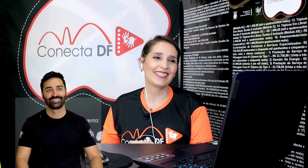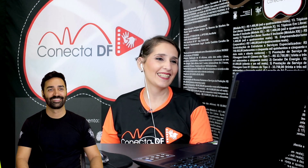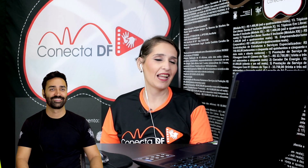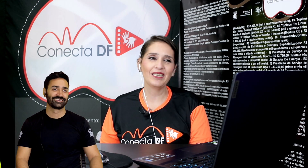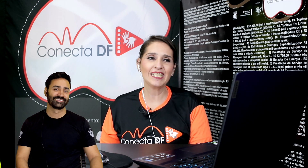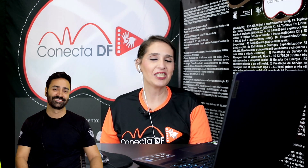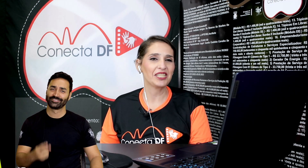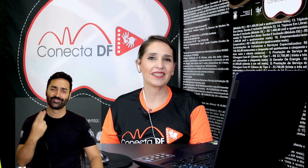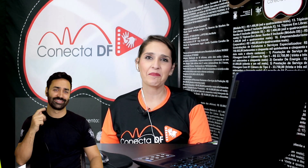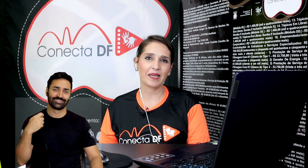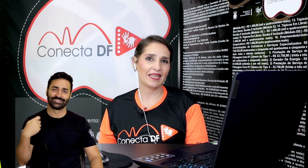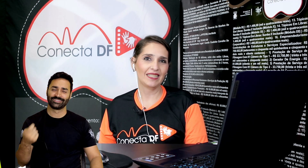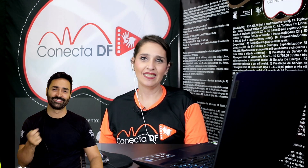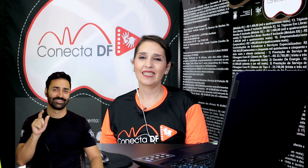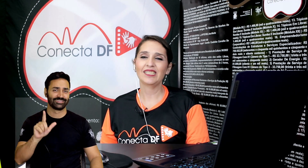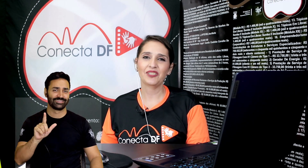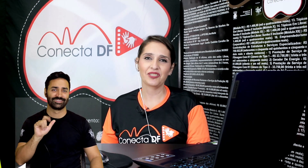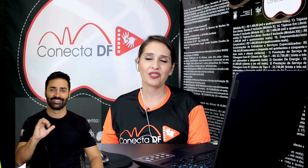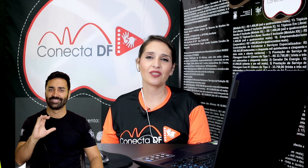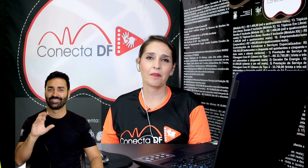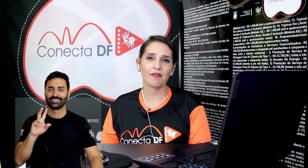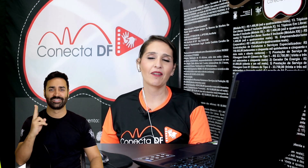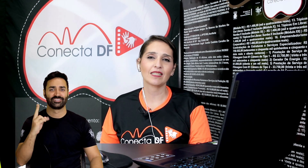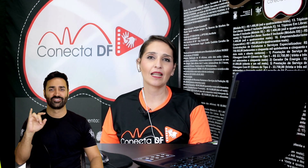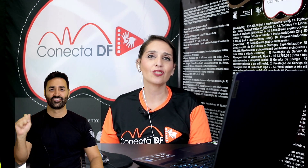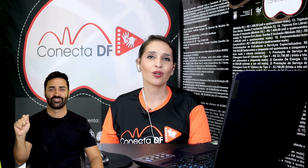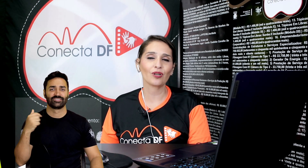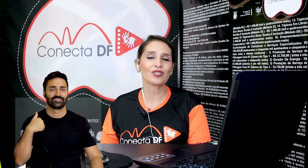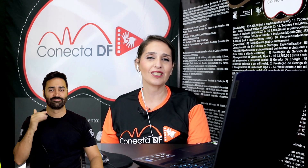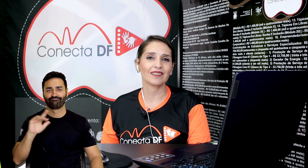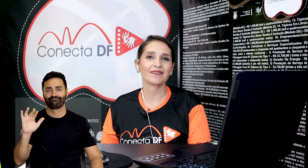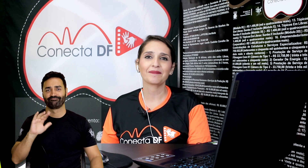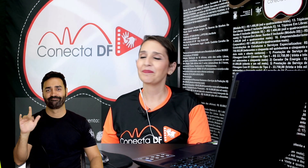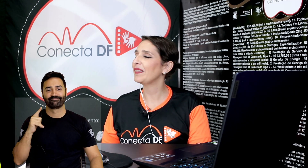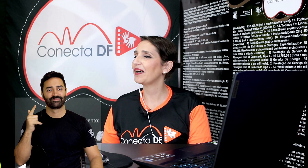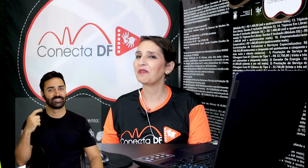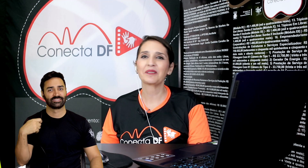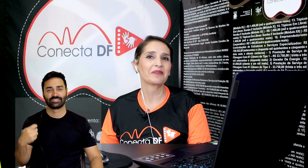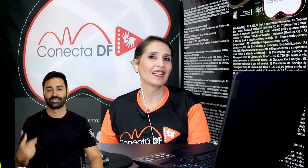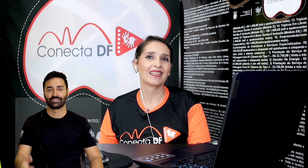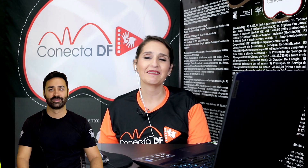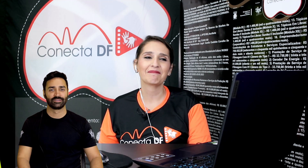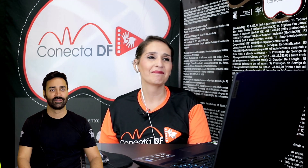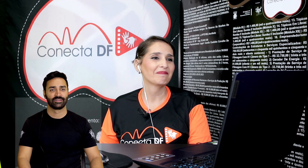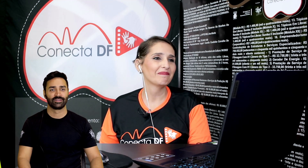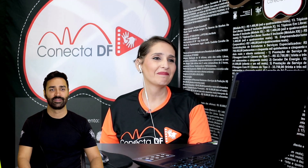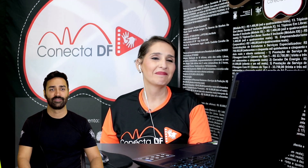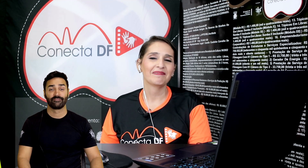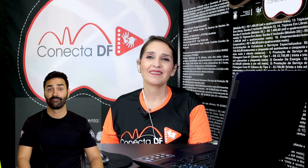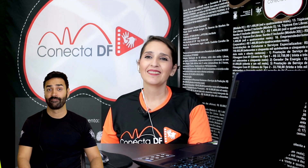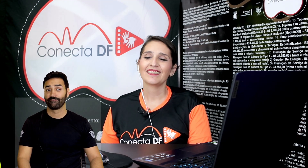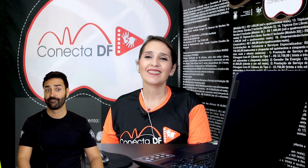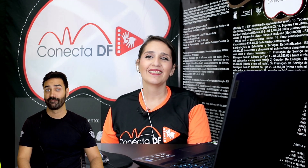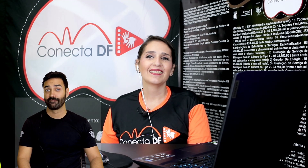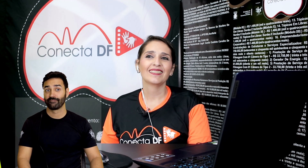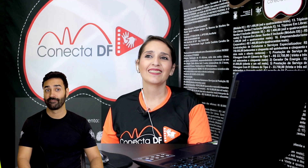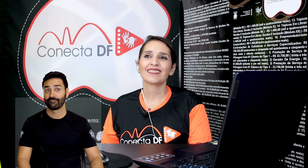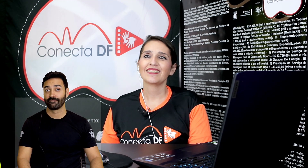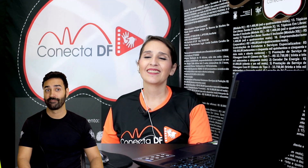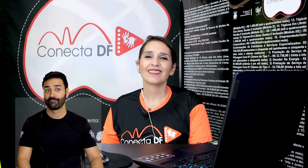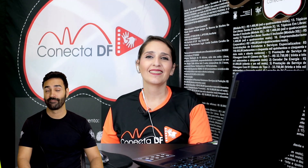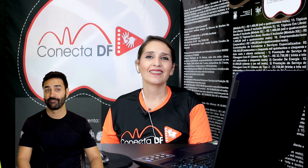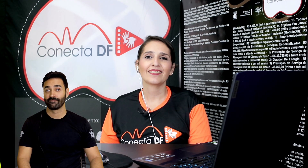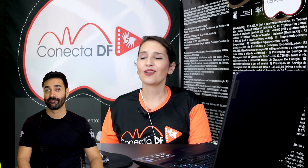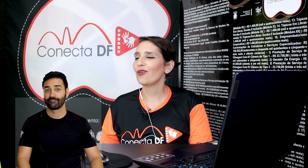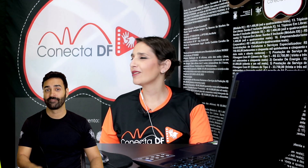Não tem sinal lixia também. Lixia a gente também faz a datilologia. Aí hoje eu chupei 4 bandejas na hora que você estava